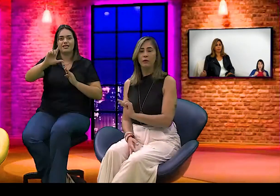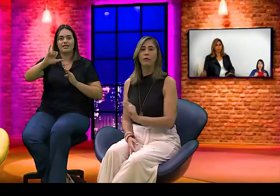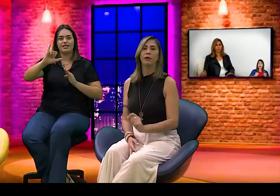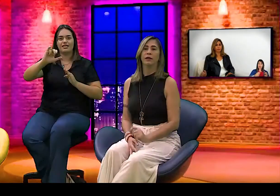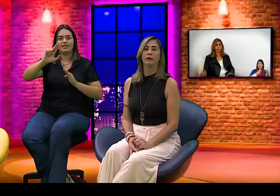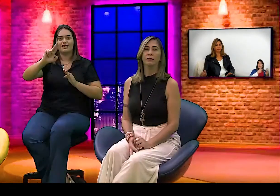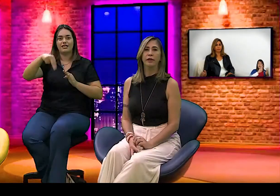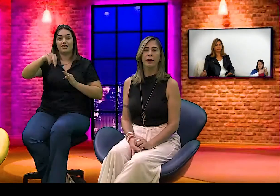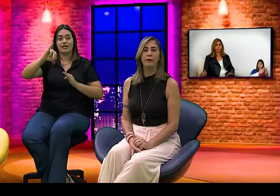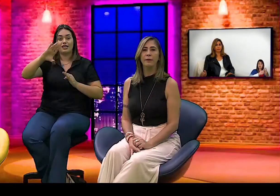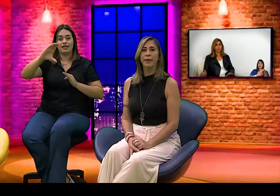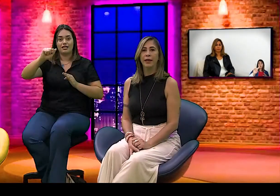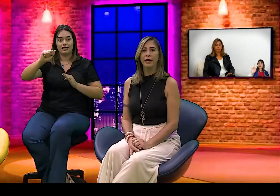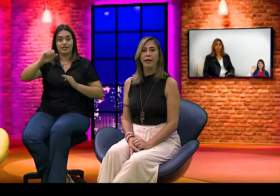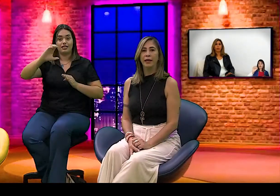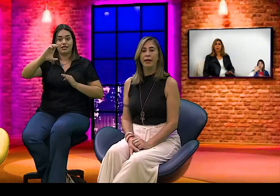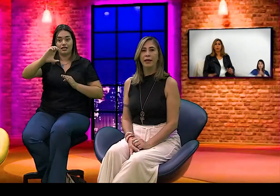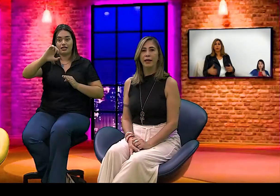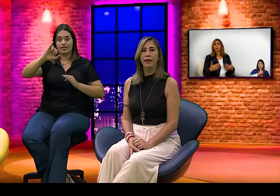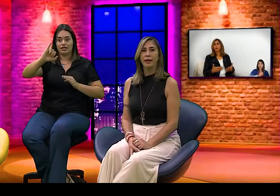com U no final,